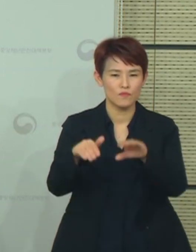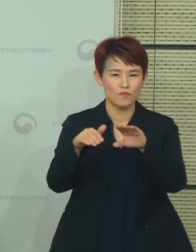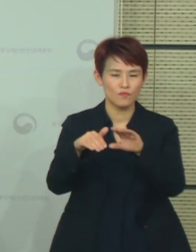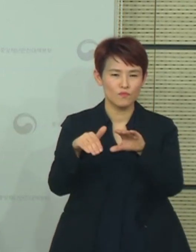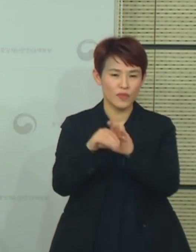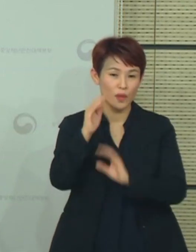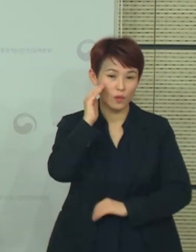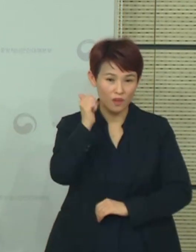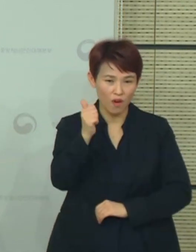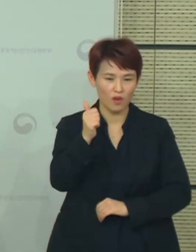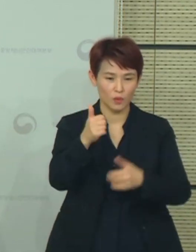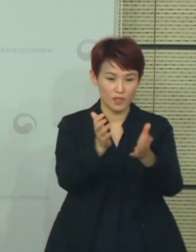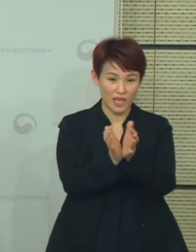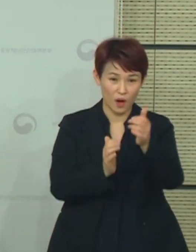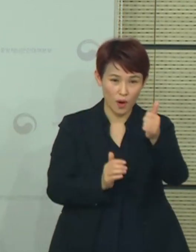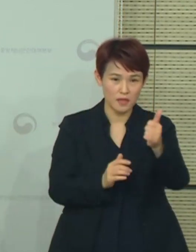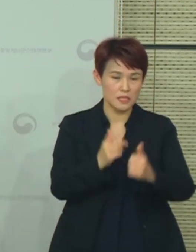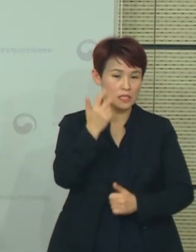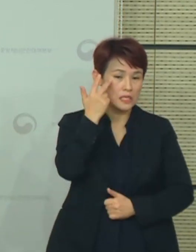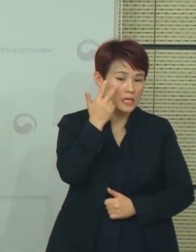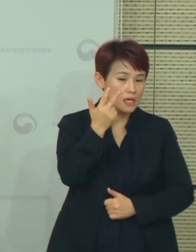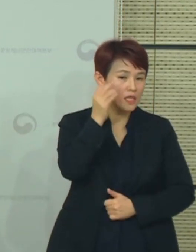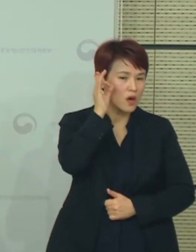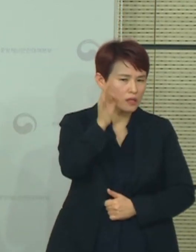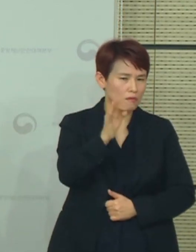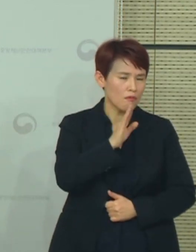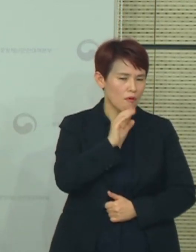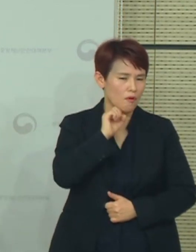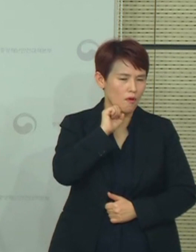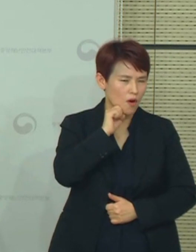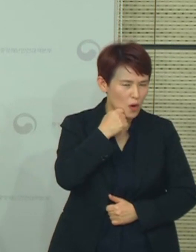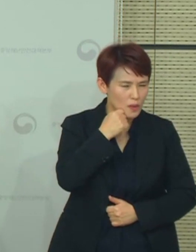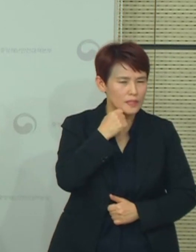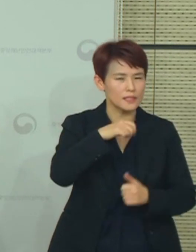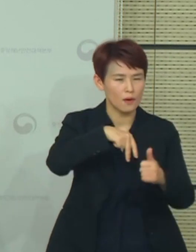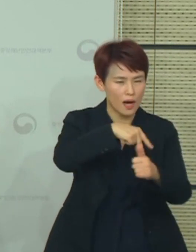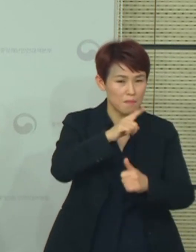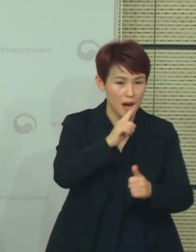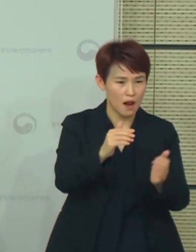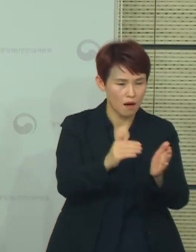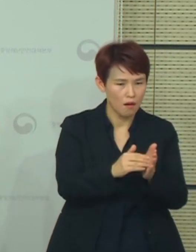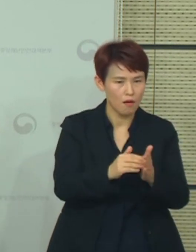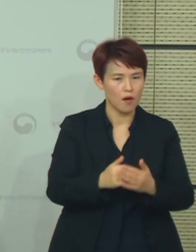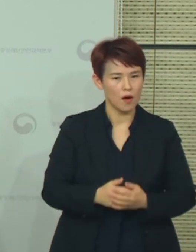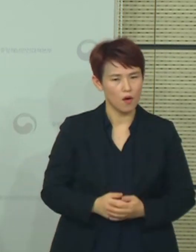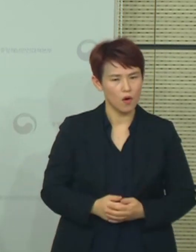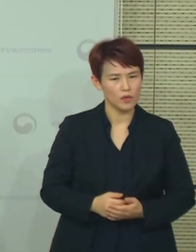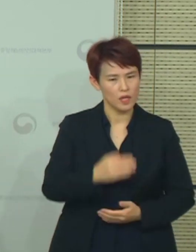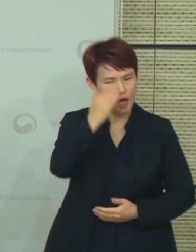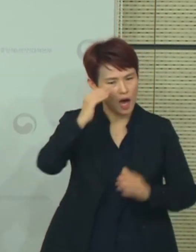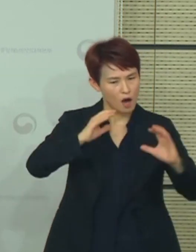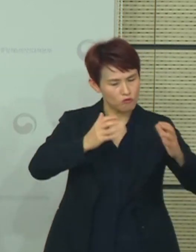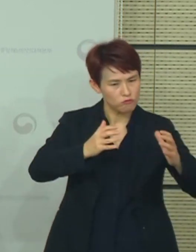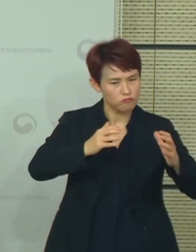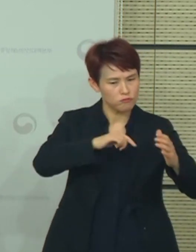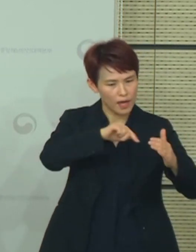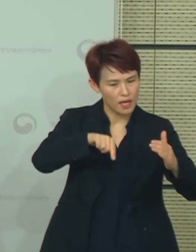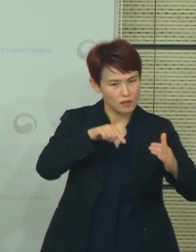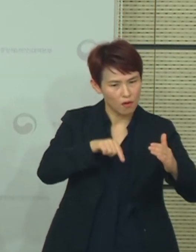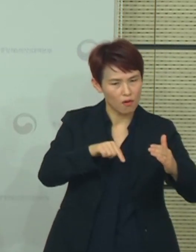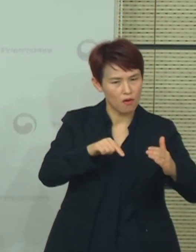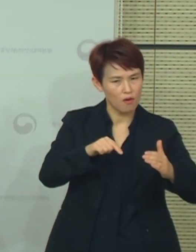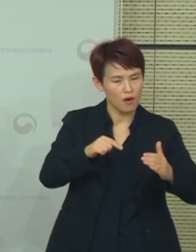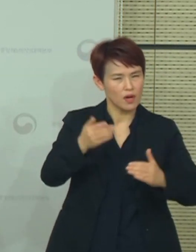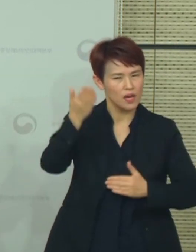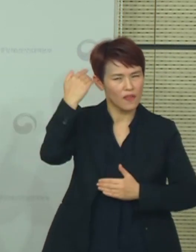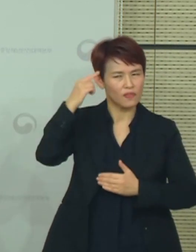장관이 앞으로 7일에서 열흘이 고비라고 말한 게 그럼 우리나라의 모델링이나 혹시 시뮬레이션을 근거로 말한 게